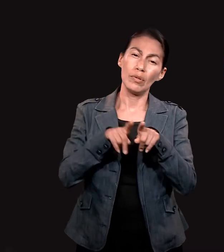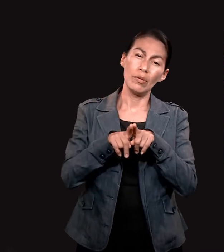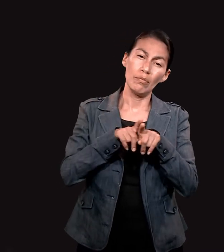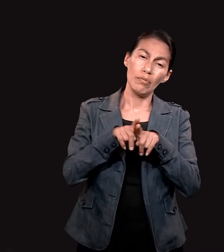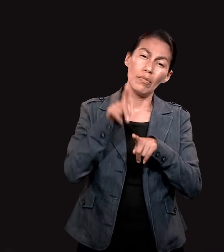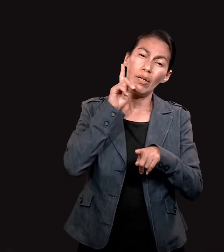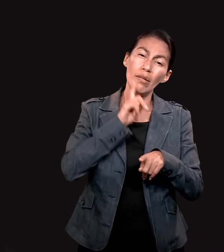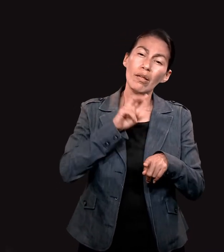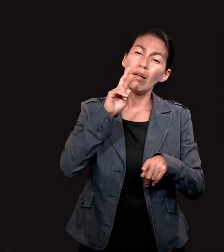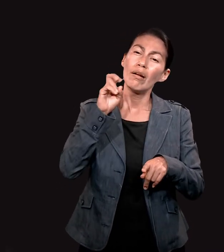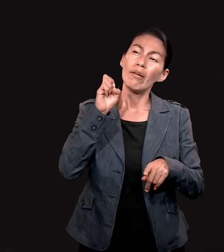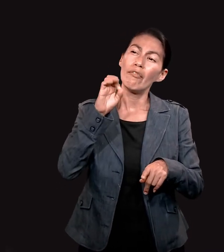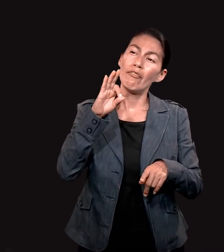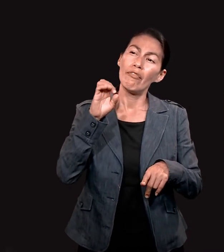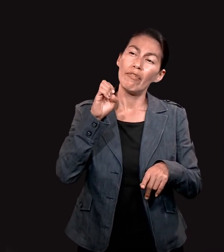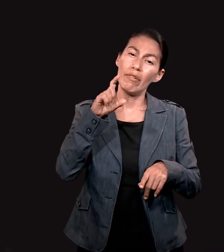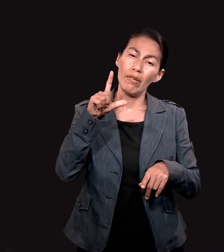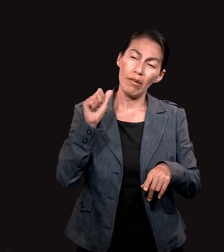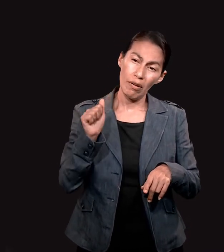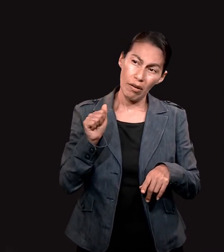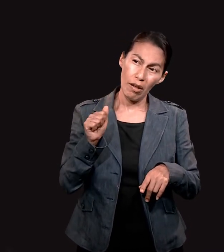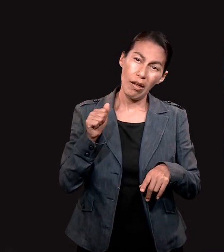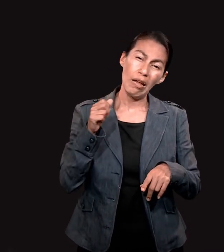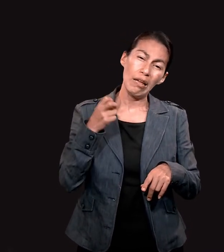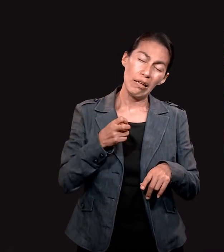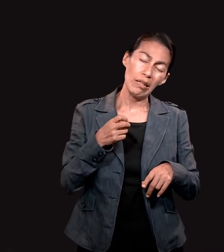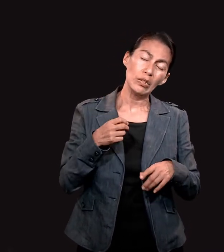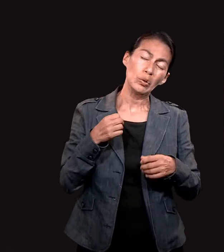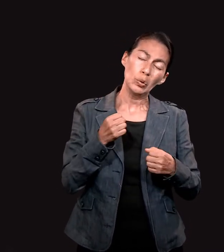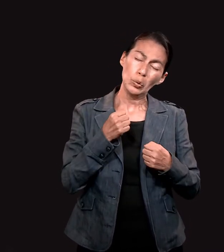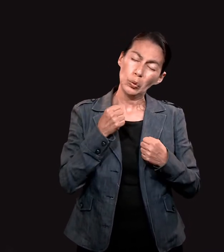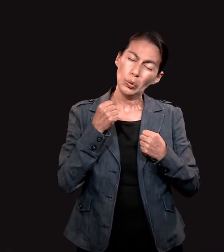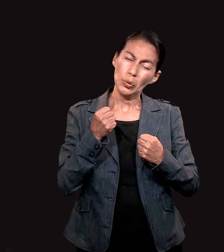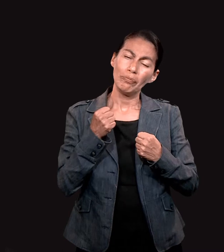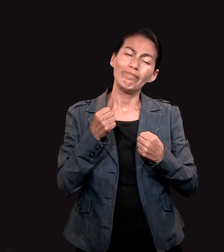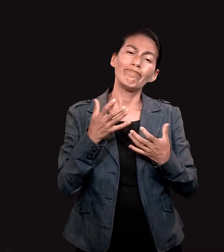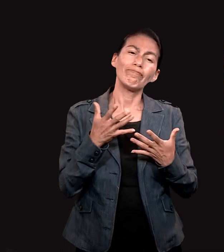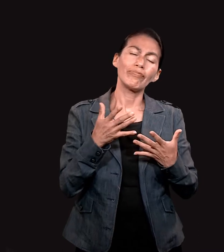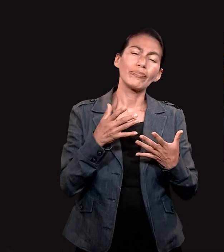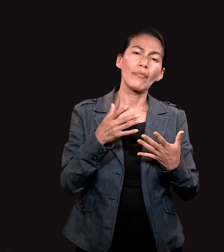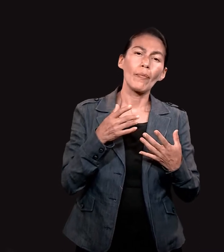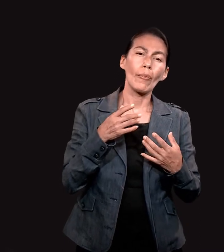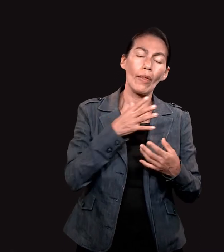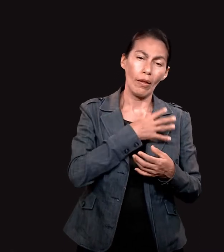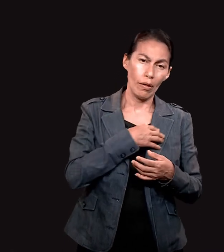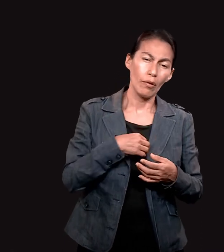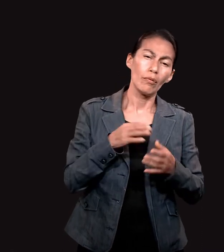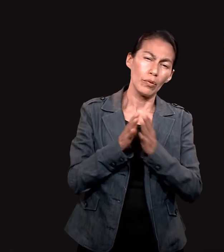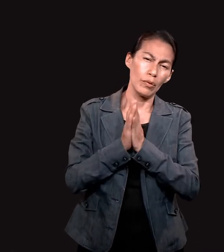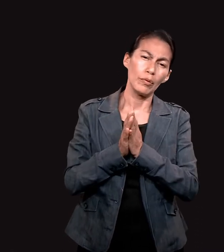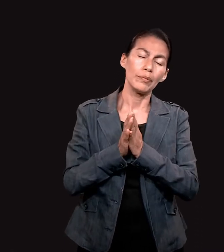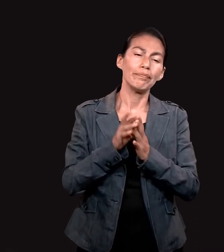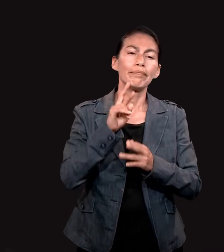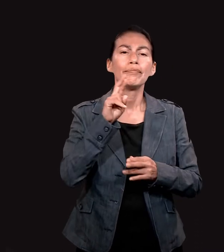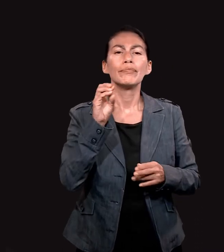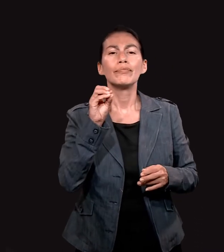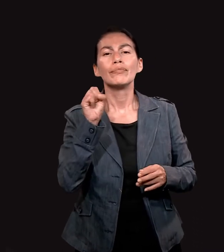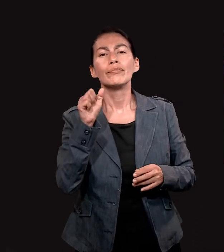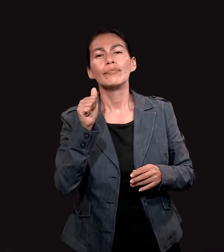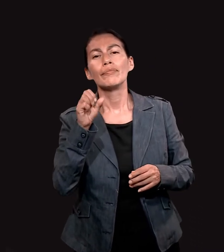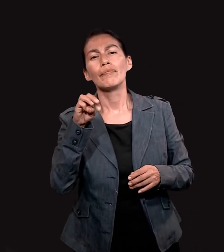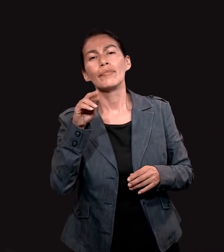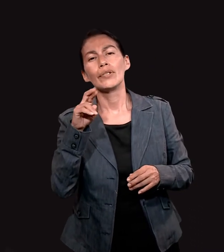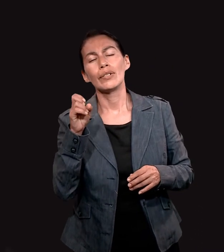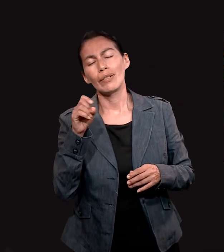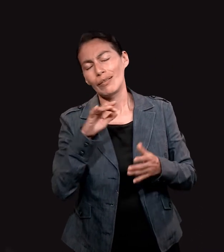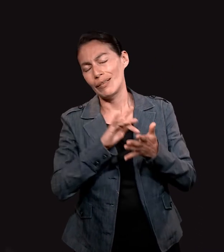columna. También por la salud física y espiritual de mi hijo. Estaremos orando, Rosa María, por estas peticiones.